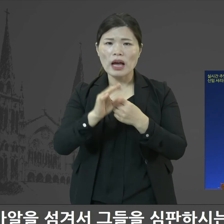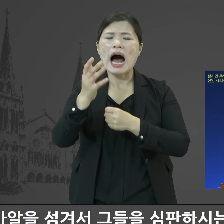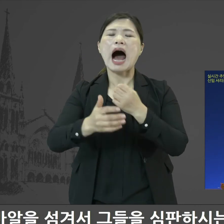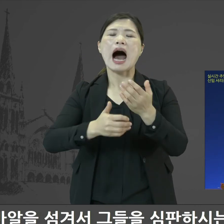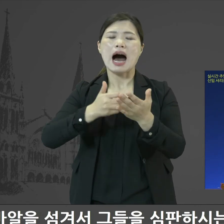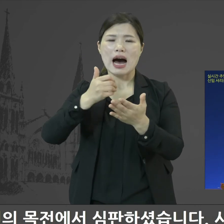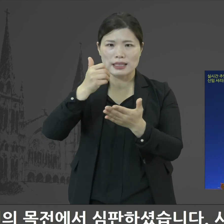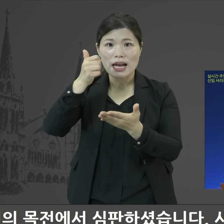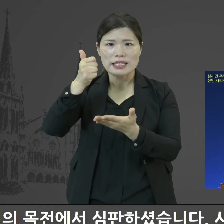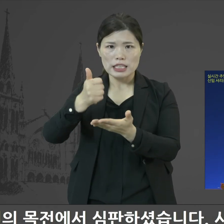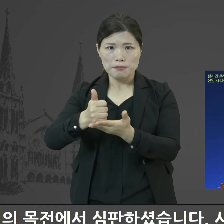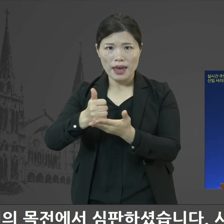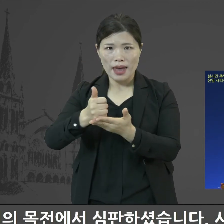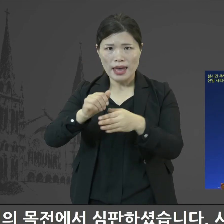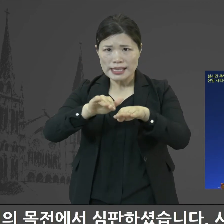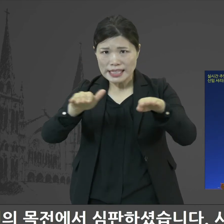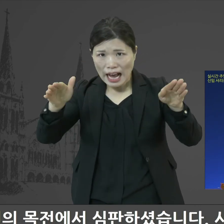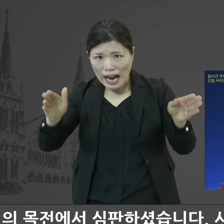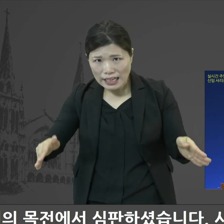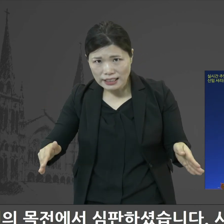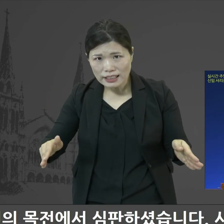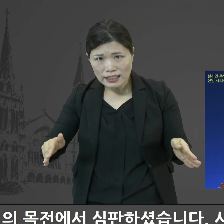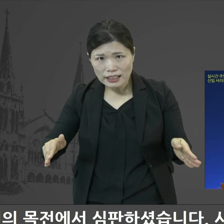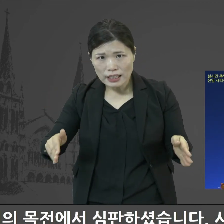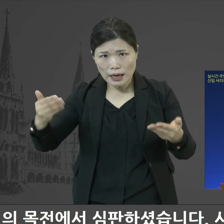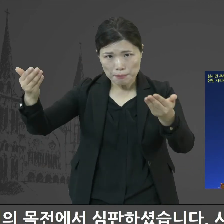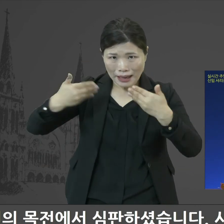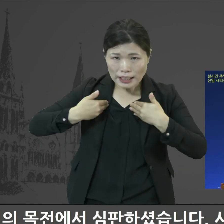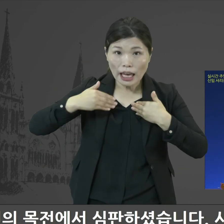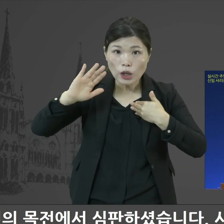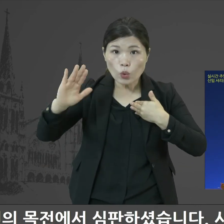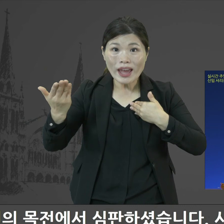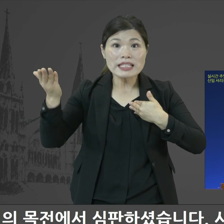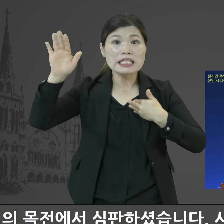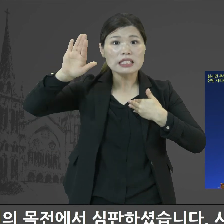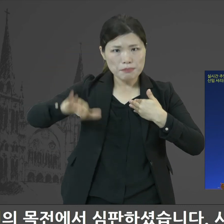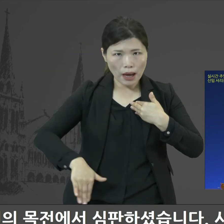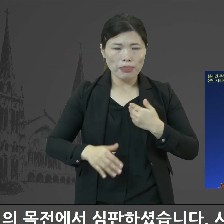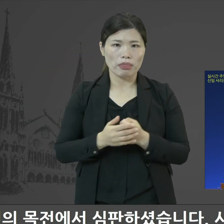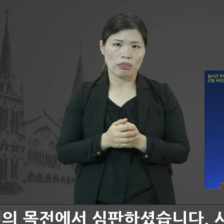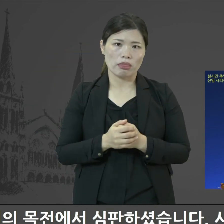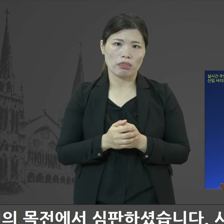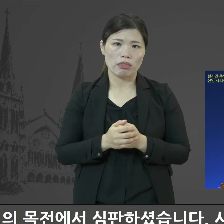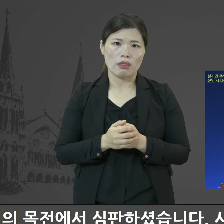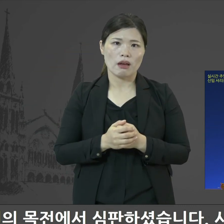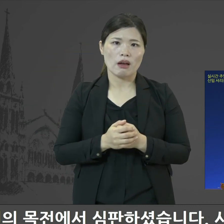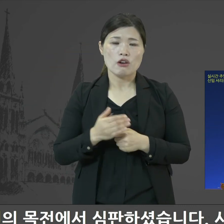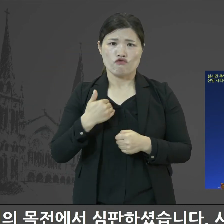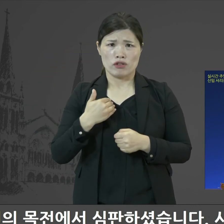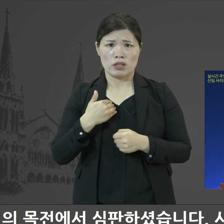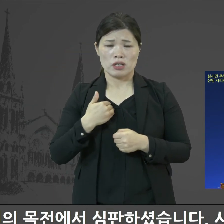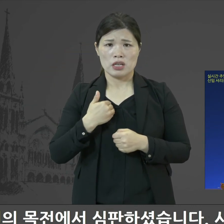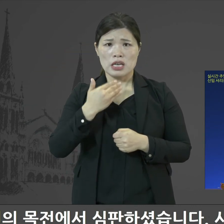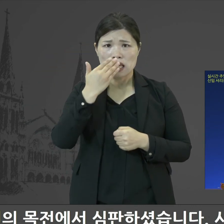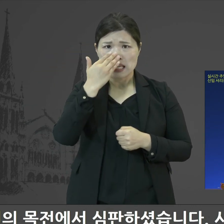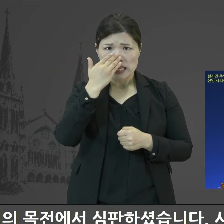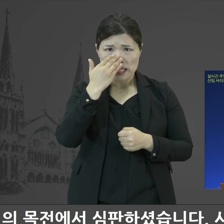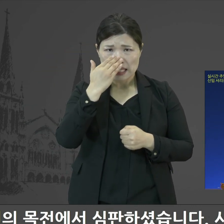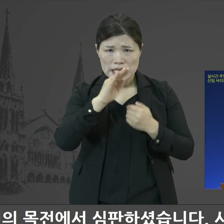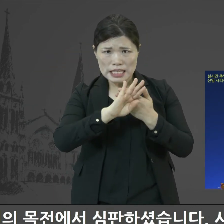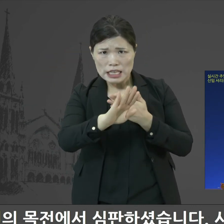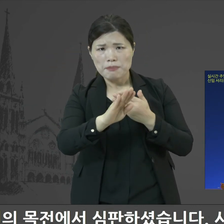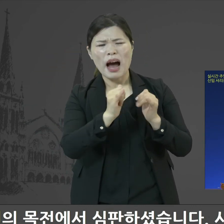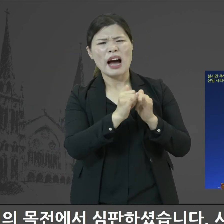받는 자들이 누굽니까? 성도인데 하나님께서 이방인의 목전에서 그들을 수치거리가